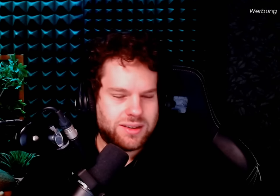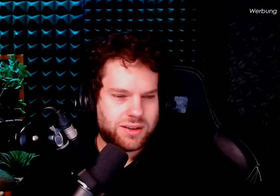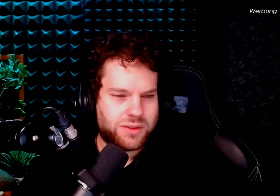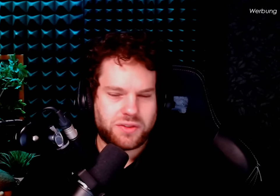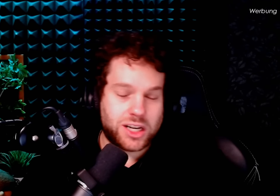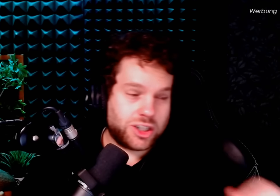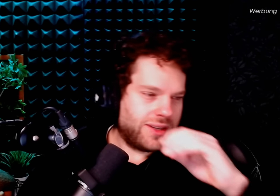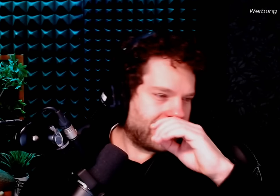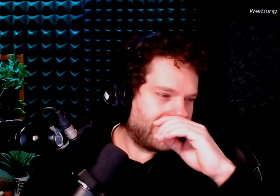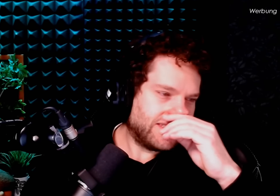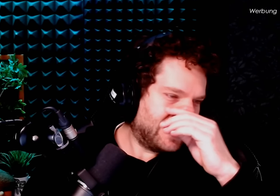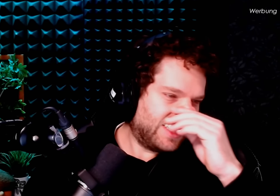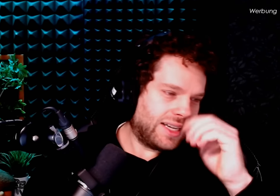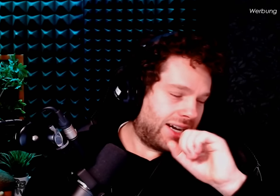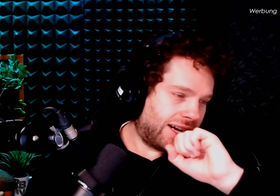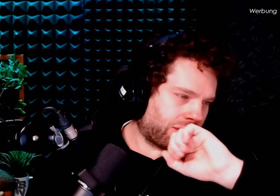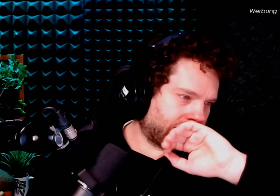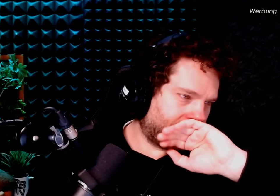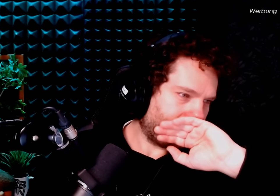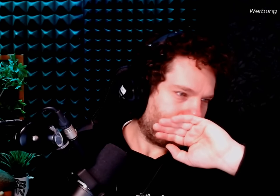war falsch. Ah, großartig.